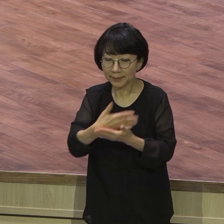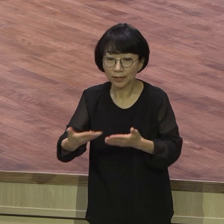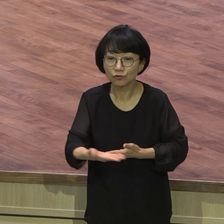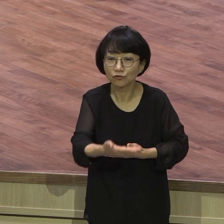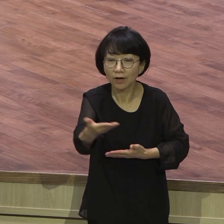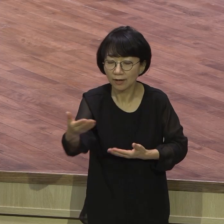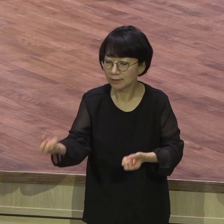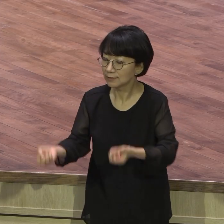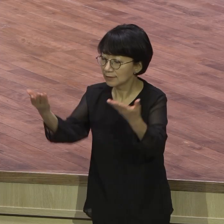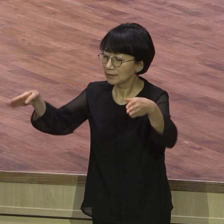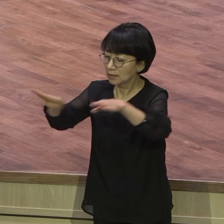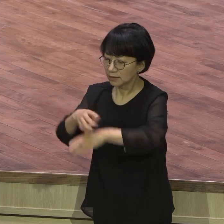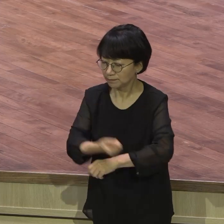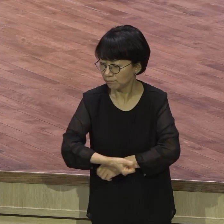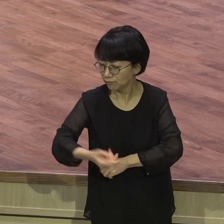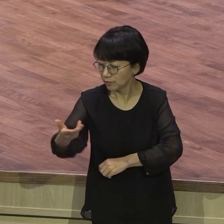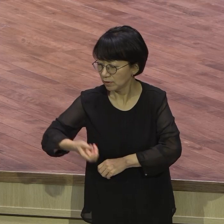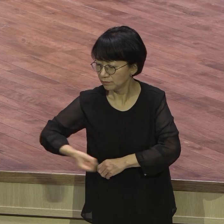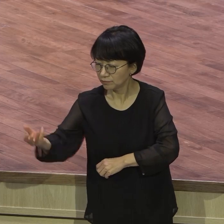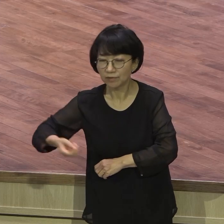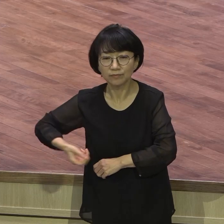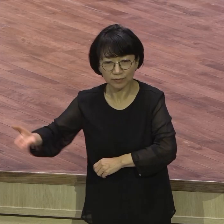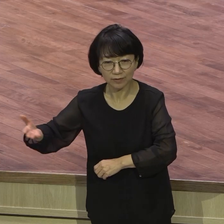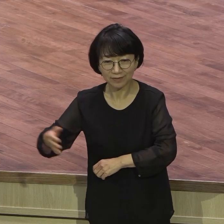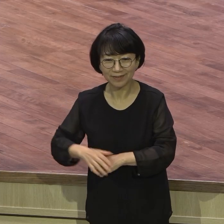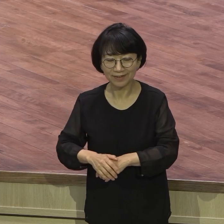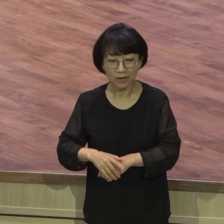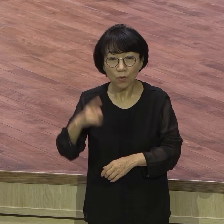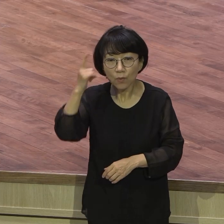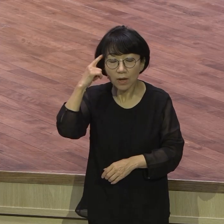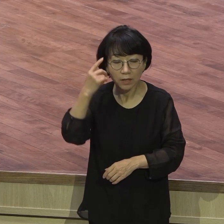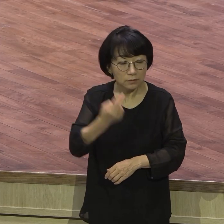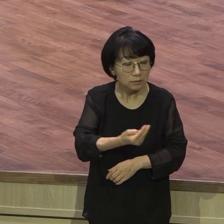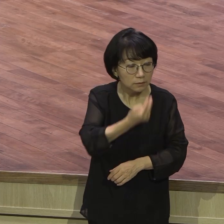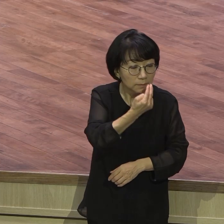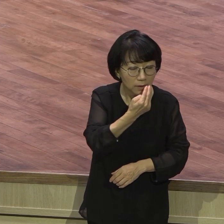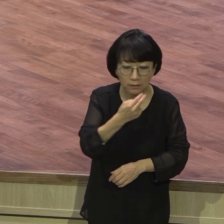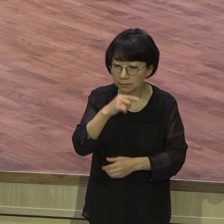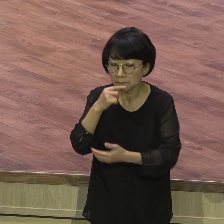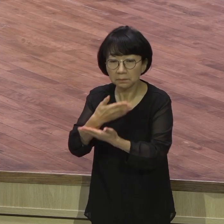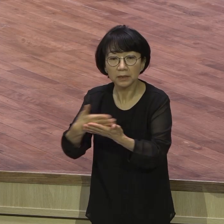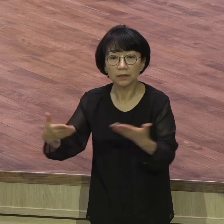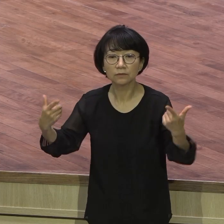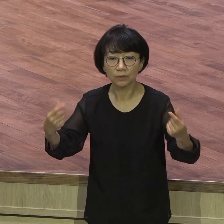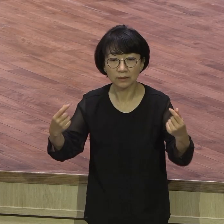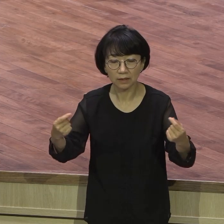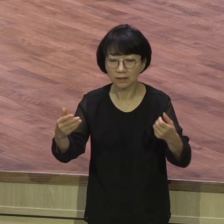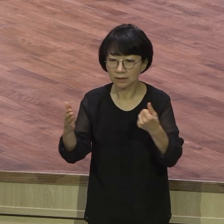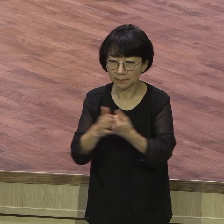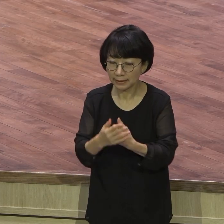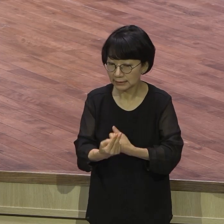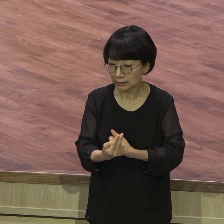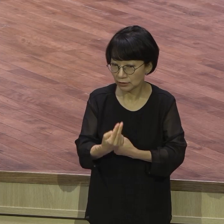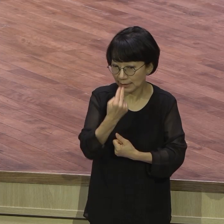너의 생명을 위하여 속죄하게 하였나니 생명이 피에 있으므로 피가 죄를 속하느니라.